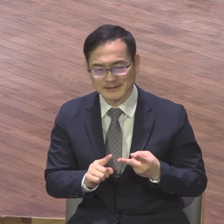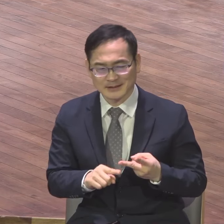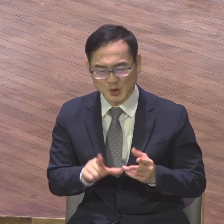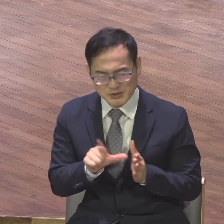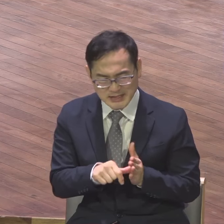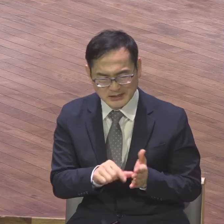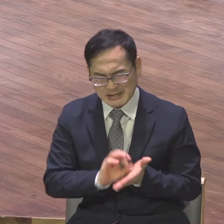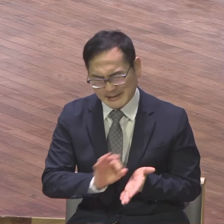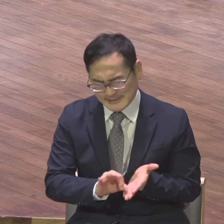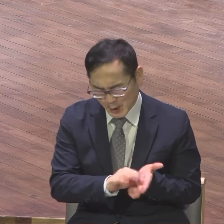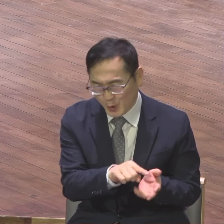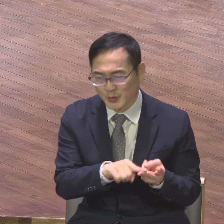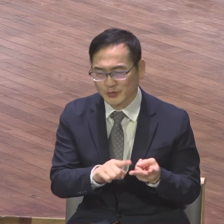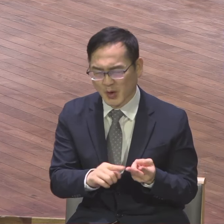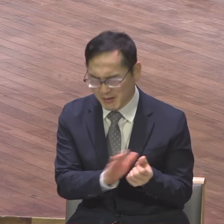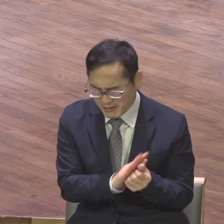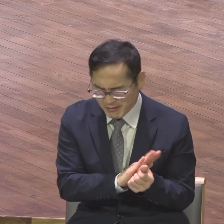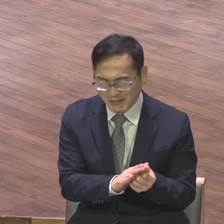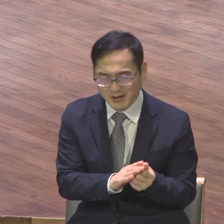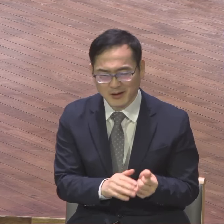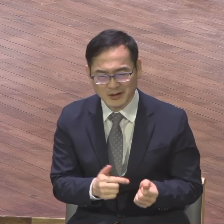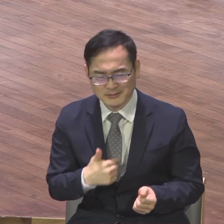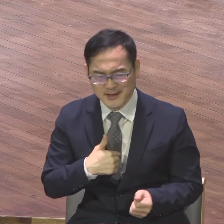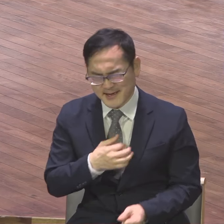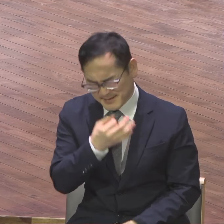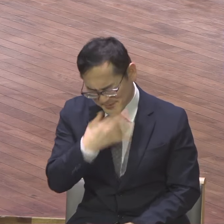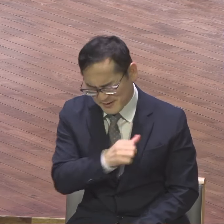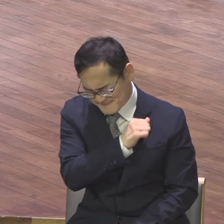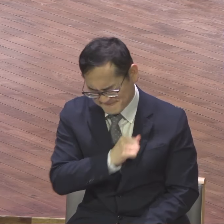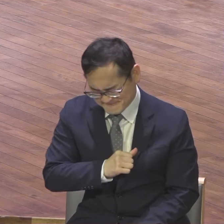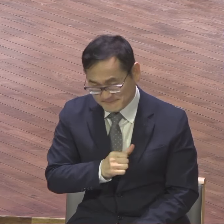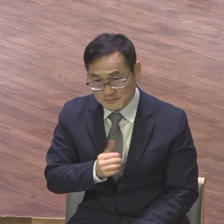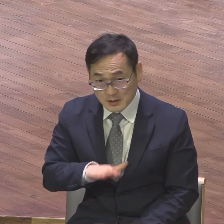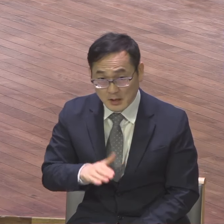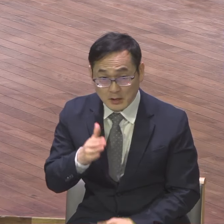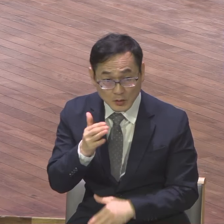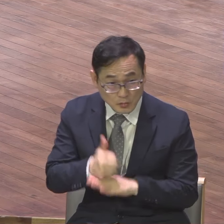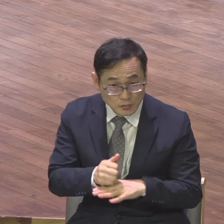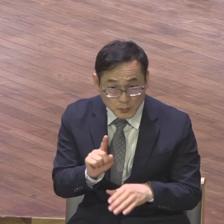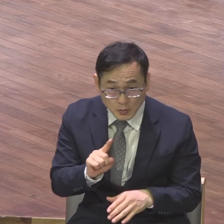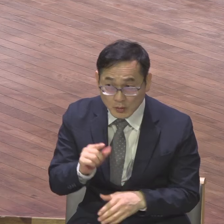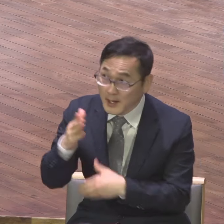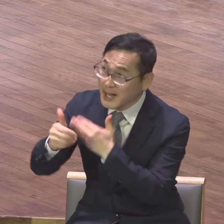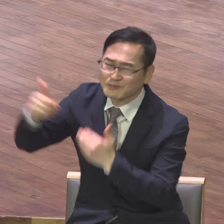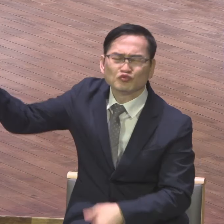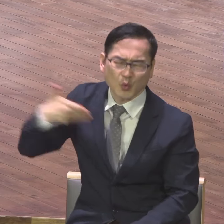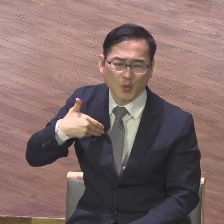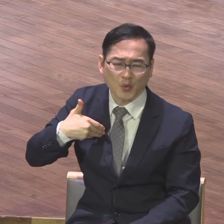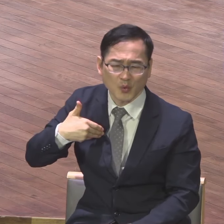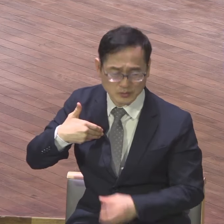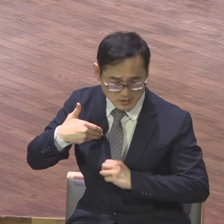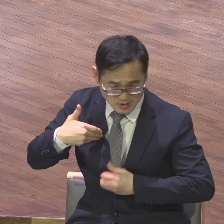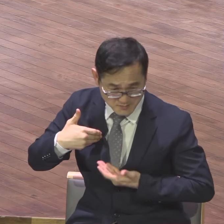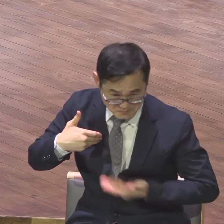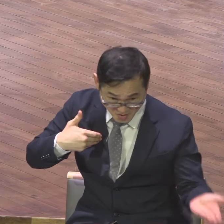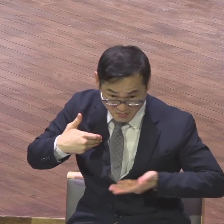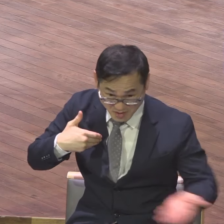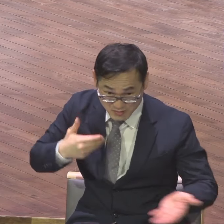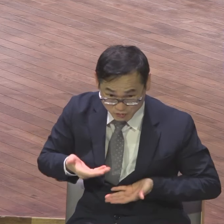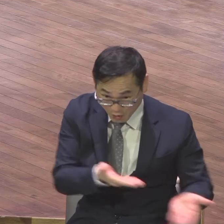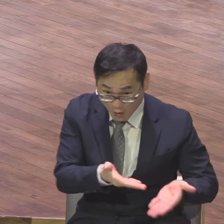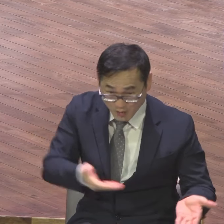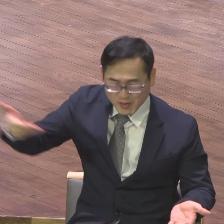하나님이 다 갚아주신다는 전제하에. 아시겠어요? 저는 그걸 체험했어요. 미안합니다. 늘